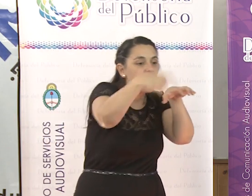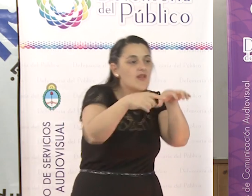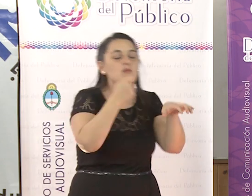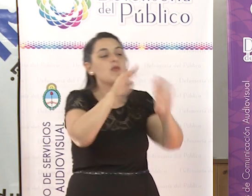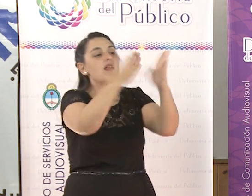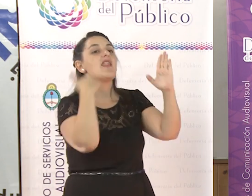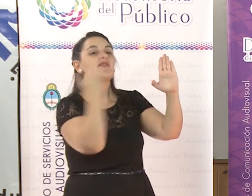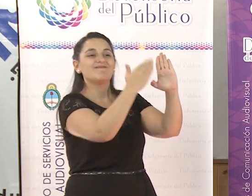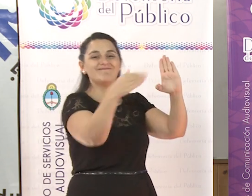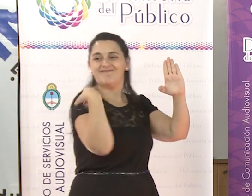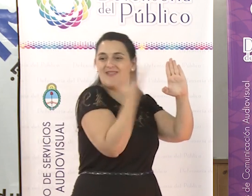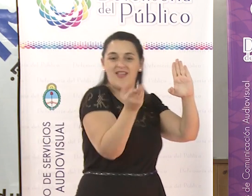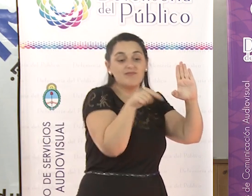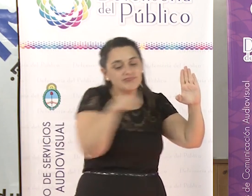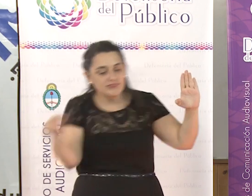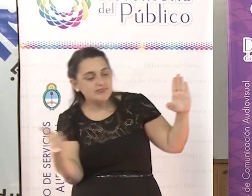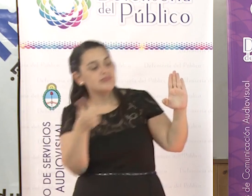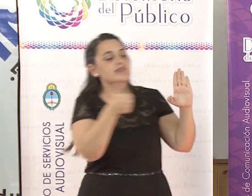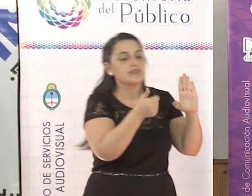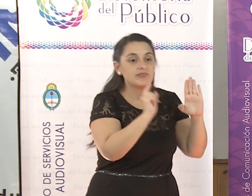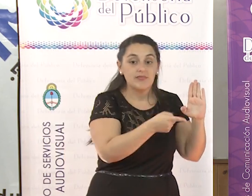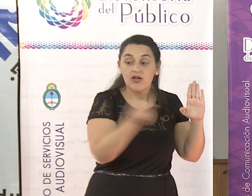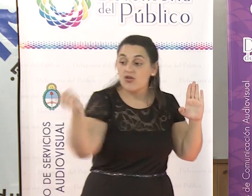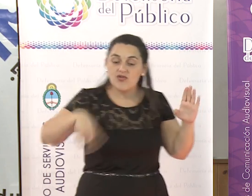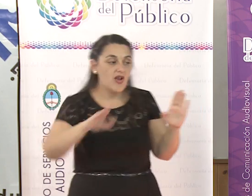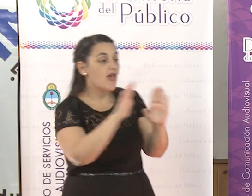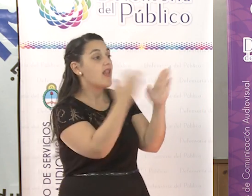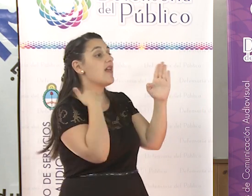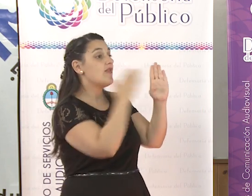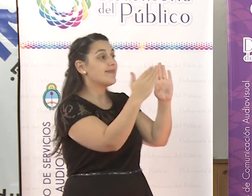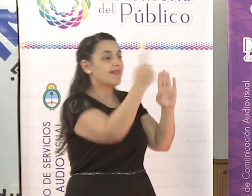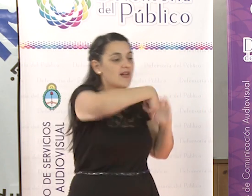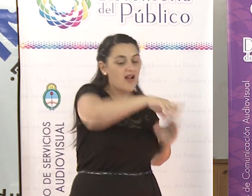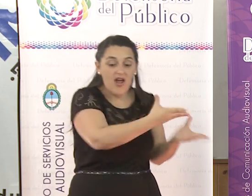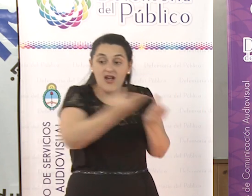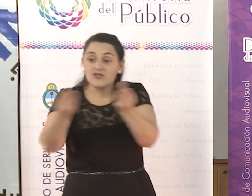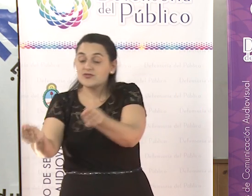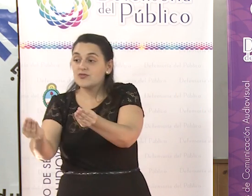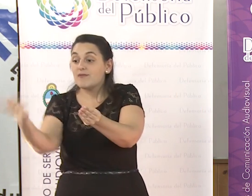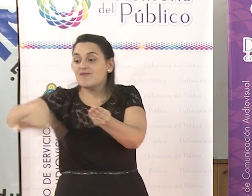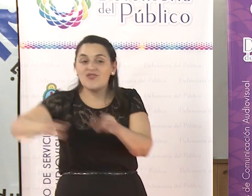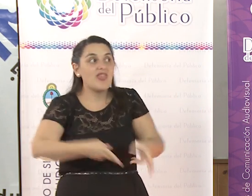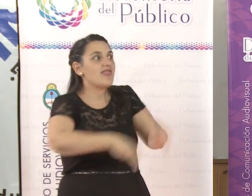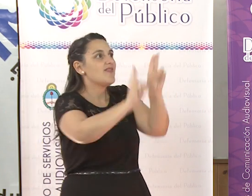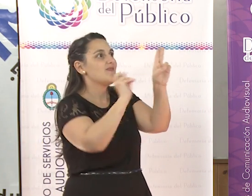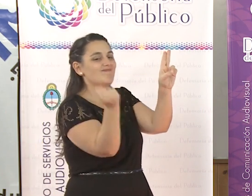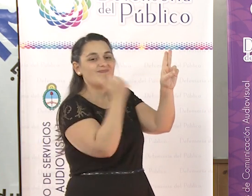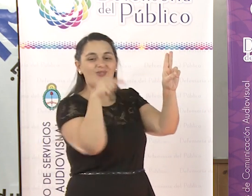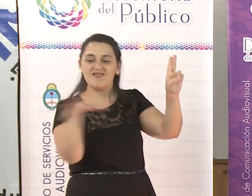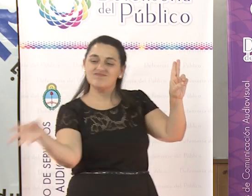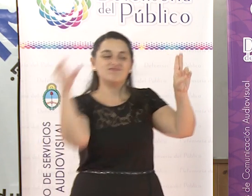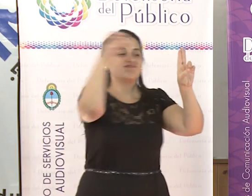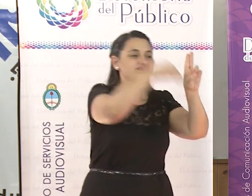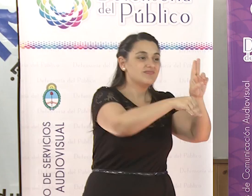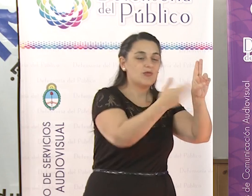bibliotecas populares extraer la biblioteca popular a nosotros nos da un buen resultado hemos podido tener un edificio más que importante y bueno atraviesa